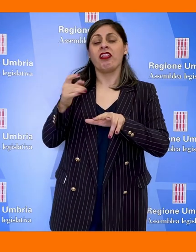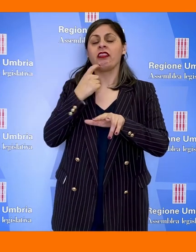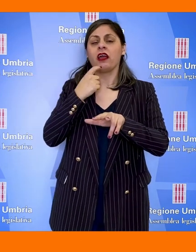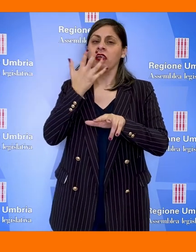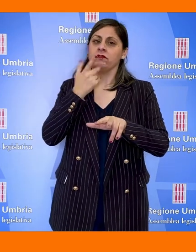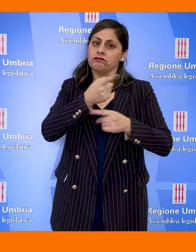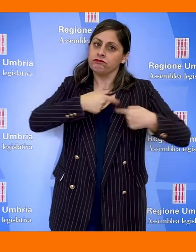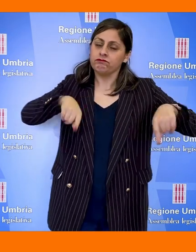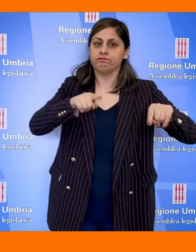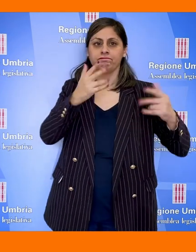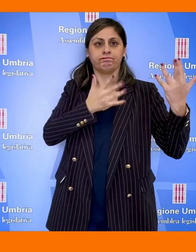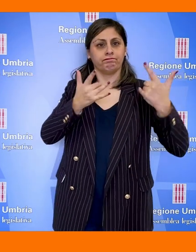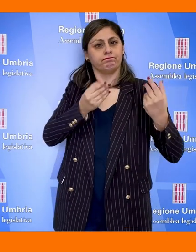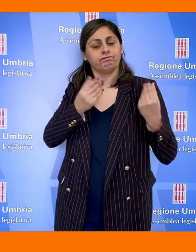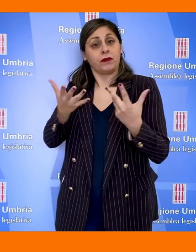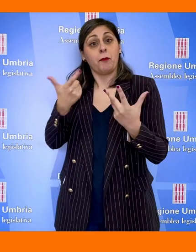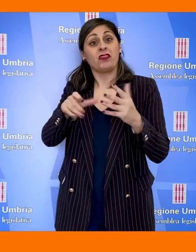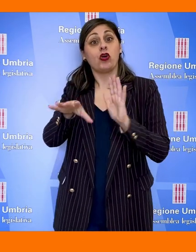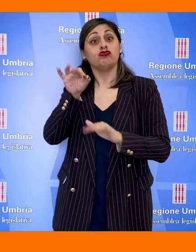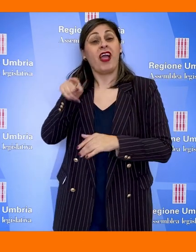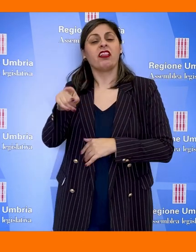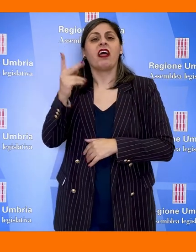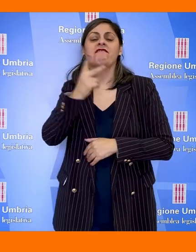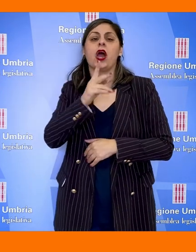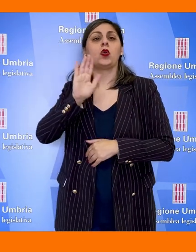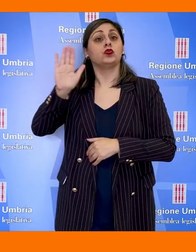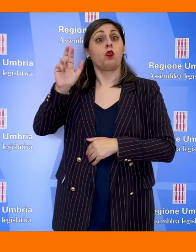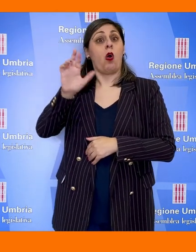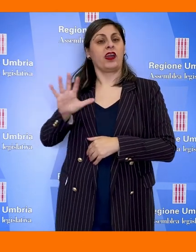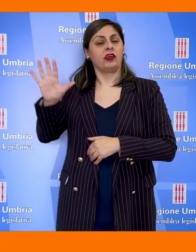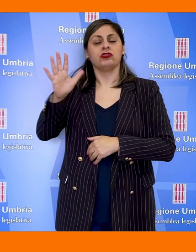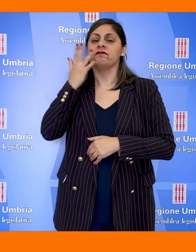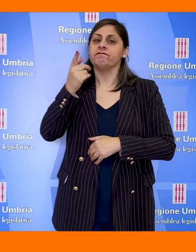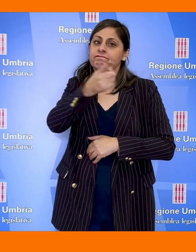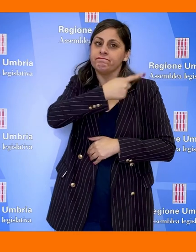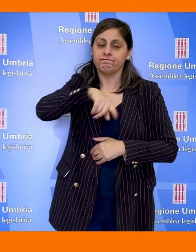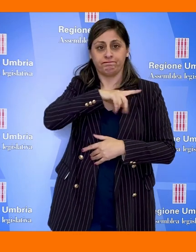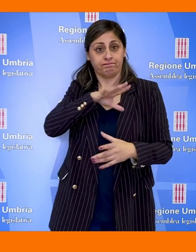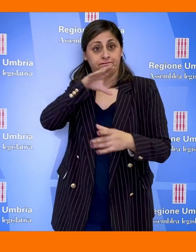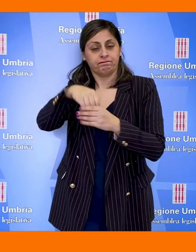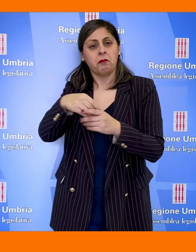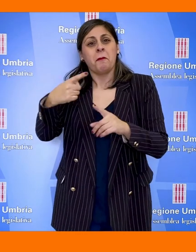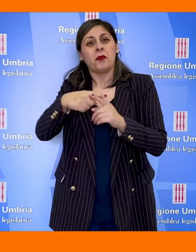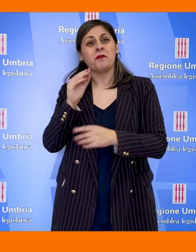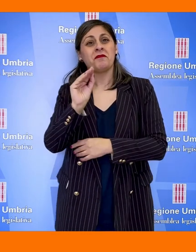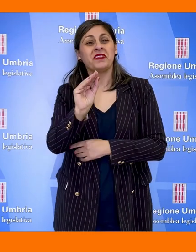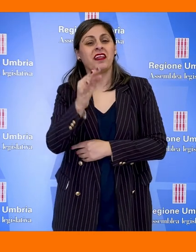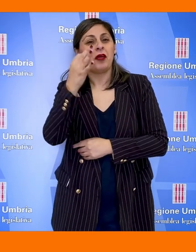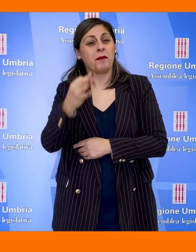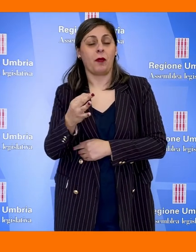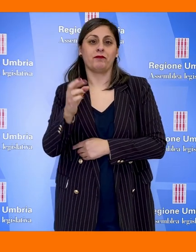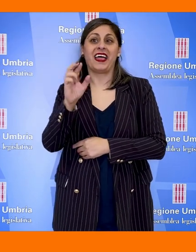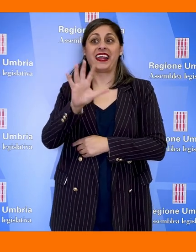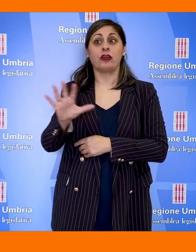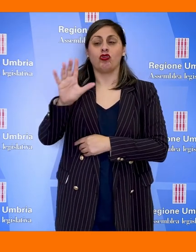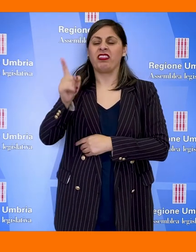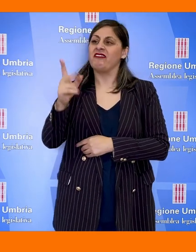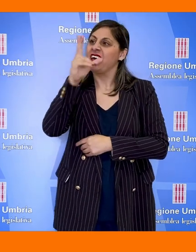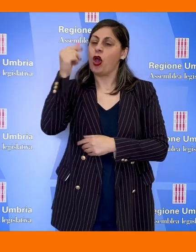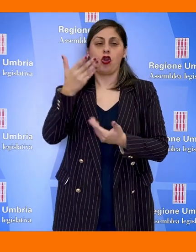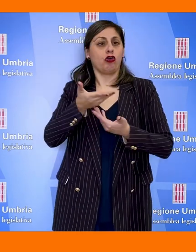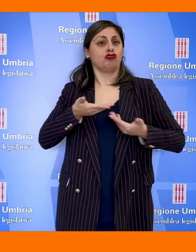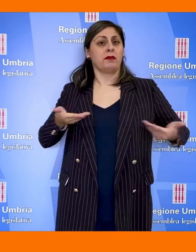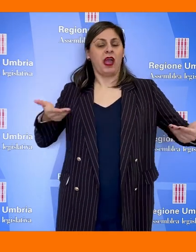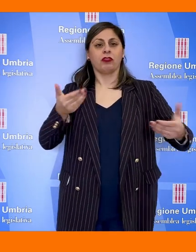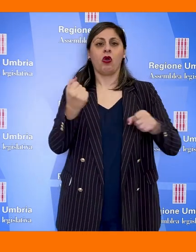possibile, nella scelta della persona deputata a ricoprire tale incarico, una scelta che è in capo alla regione. Chiedono anche un riconoscimento da